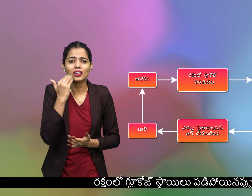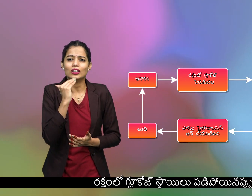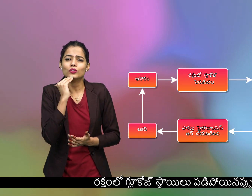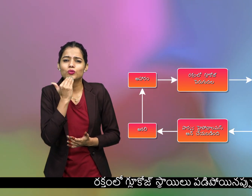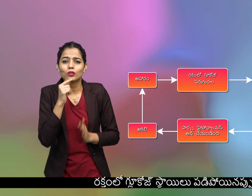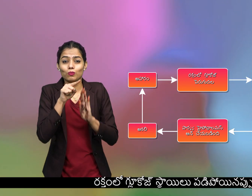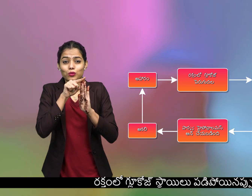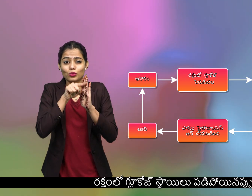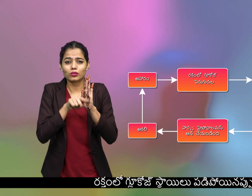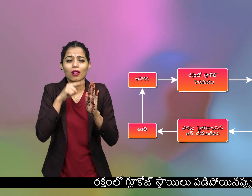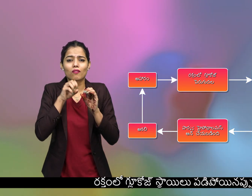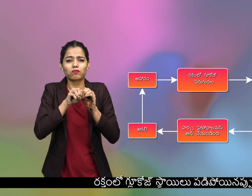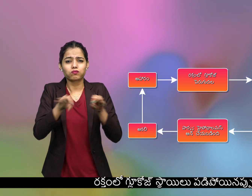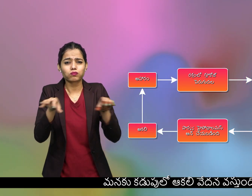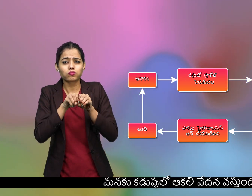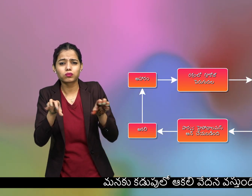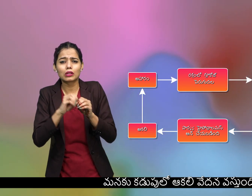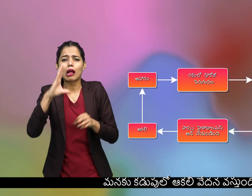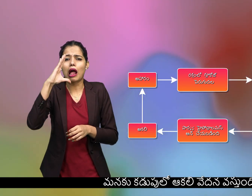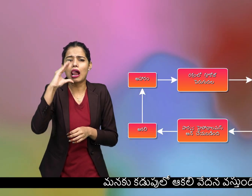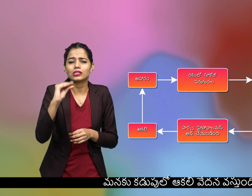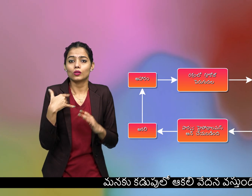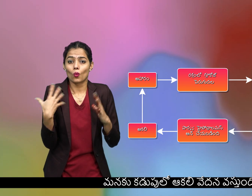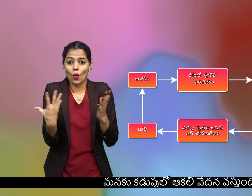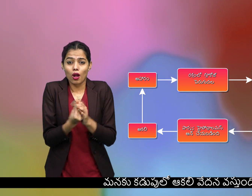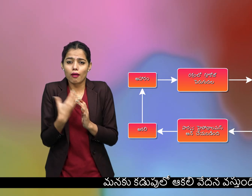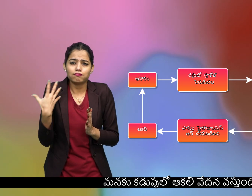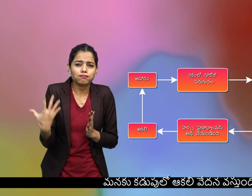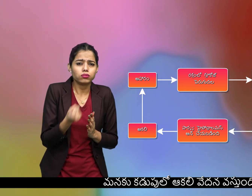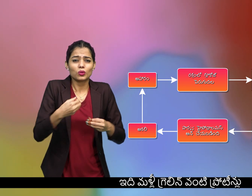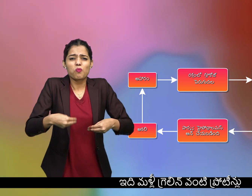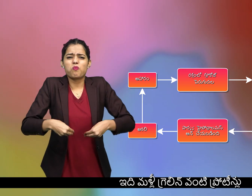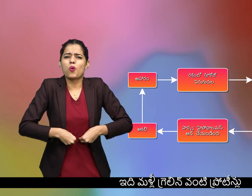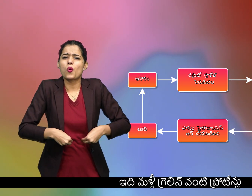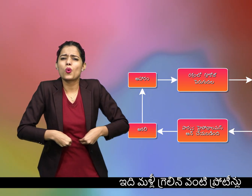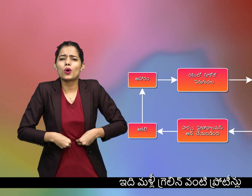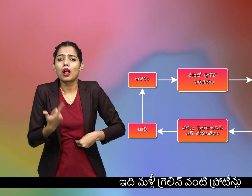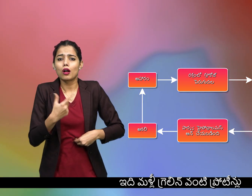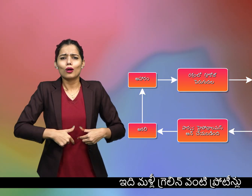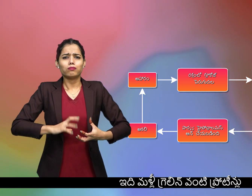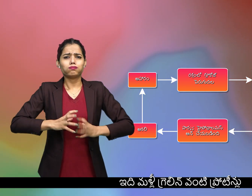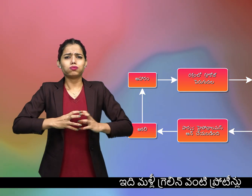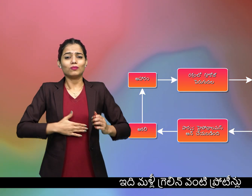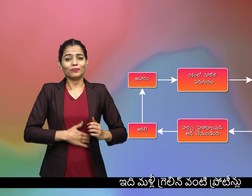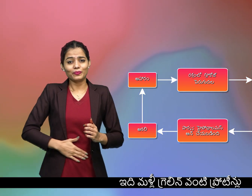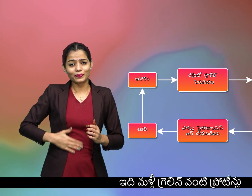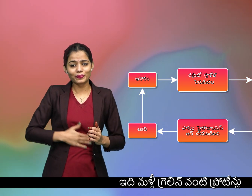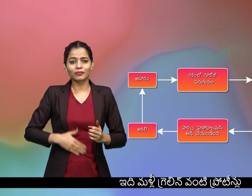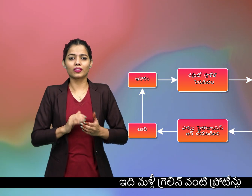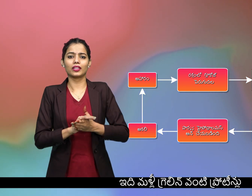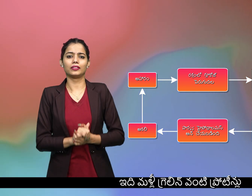రక్తంలో గ్లూకోజ్ స్థాయిలు పడిపోయినప్పుడు మనకు కడుపులో ఆకలి వేదన వస్తుంది. ఇది మళ్ళీ గ్రెలిన్ వంటి ప్రోటీన్లు